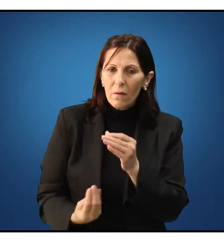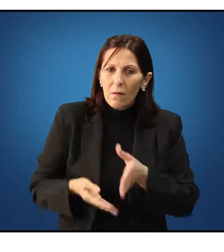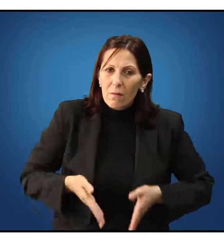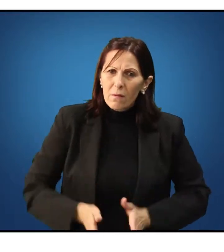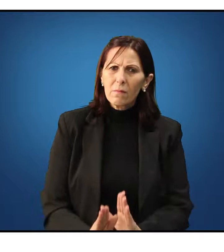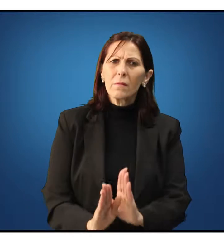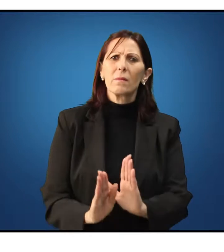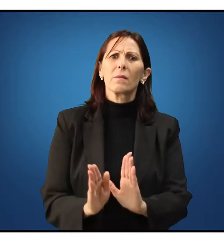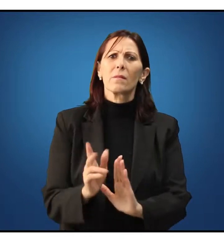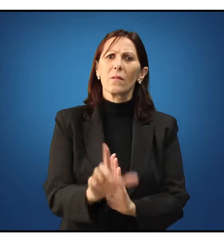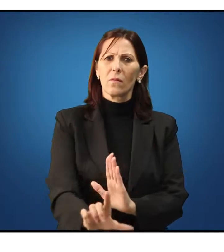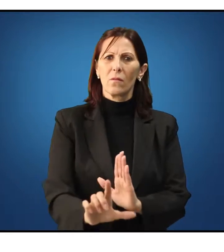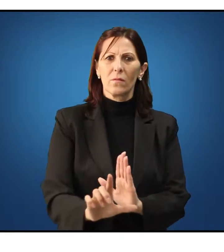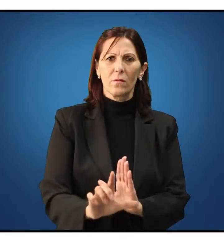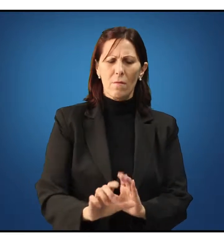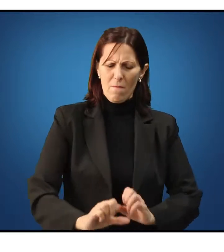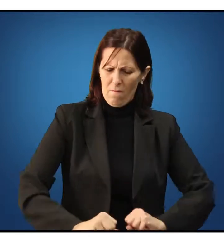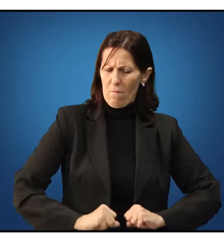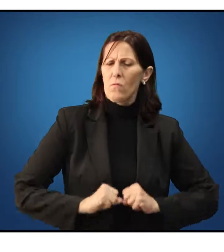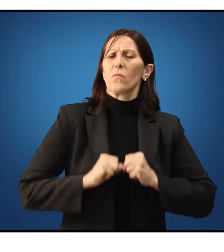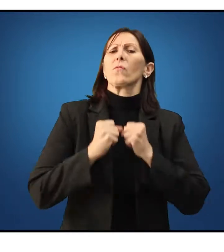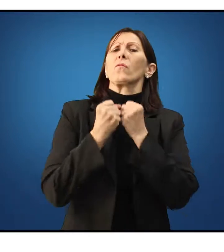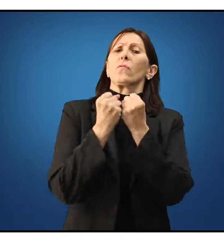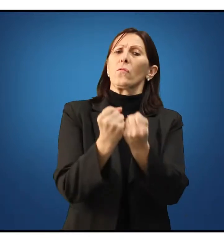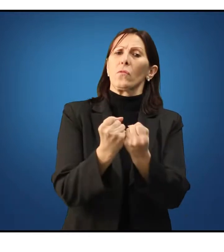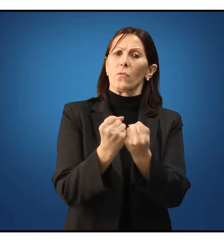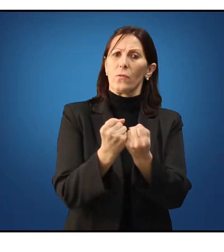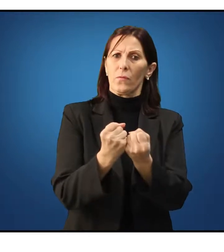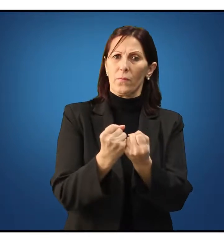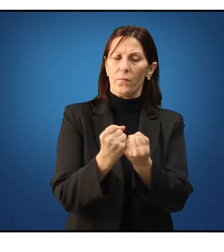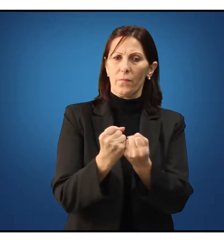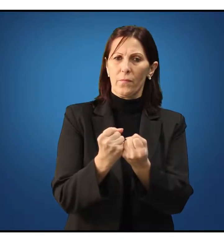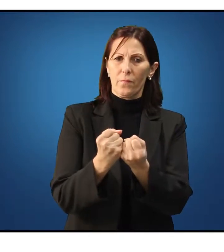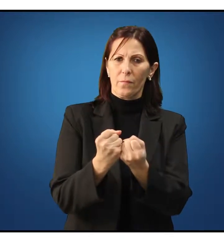portanto, um esforço de